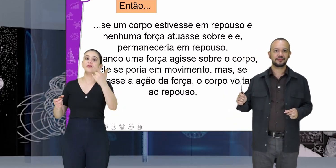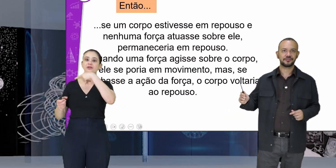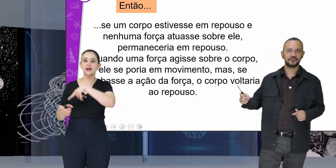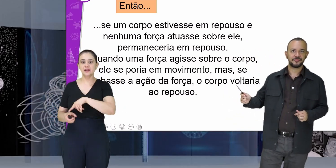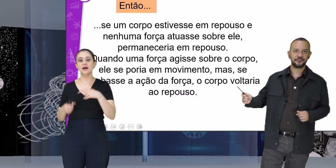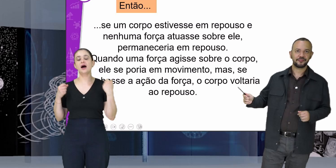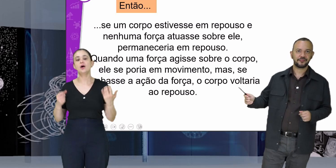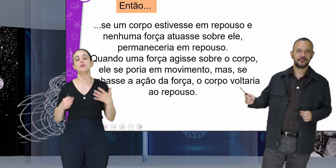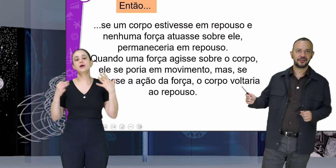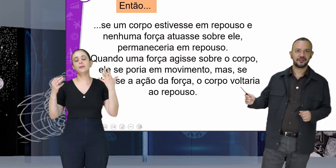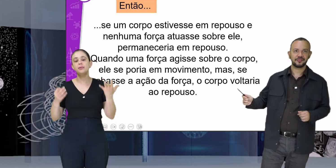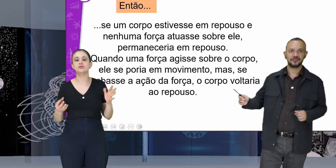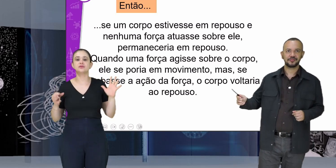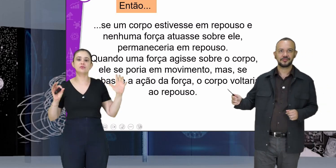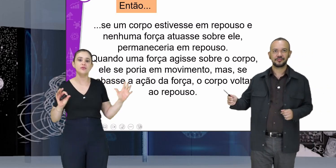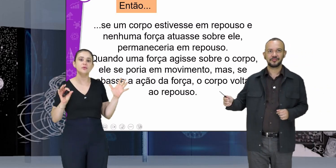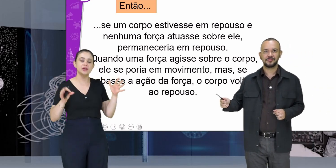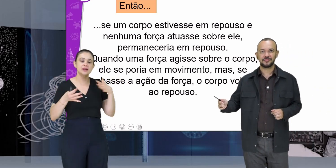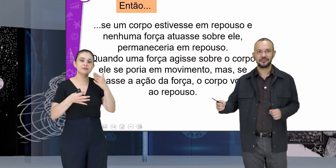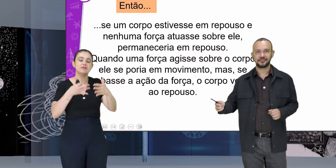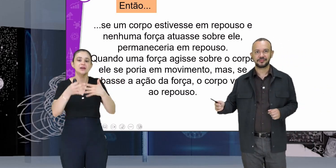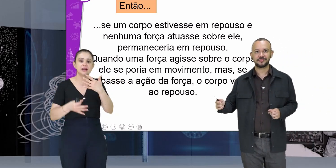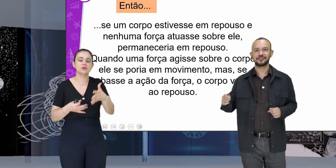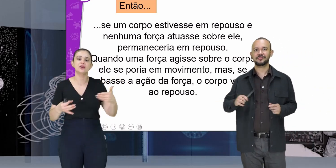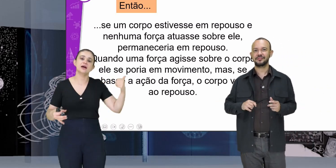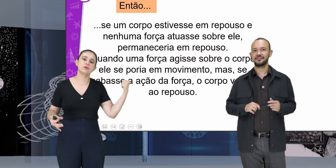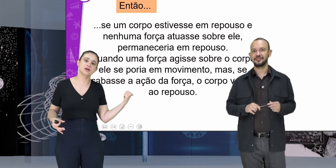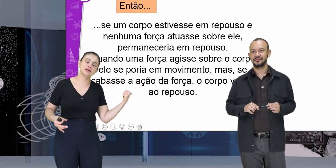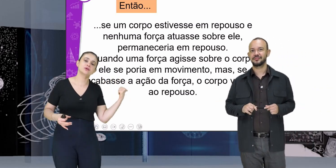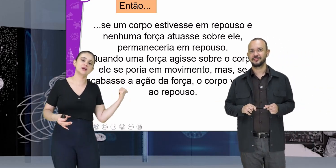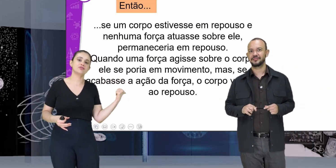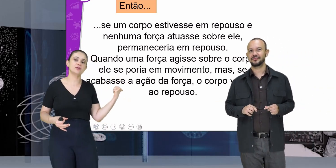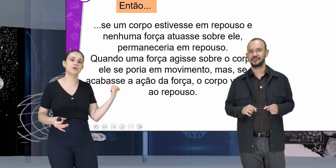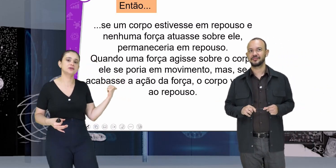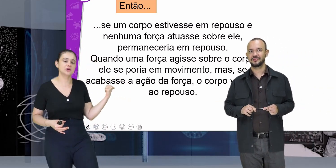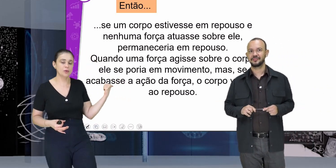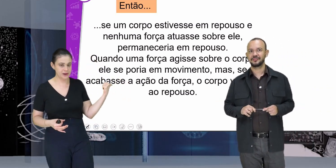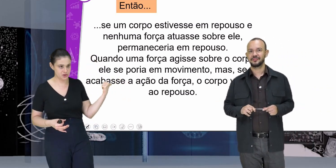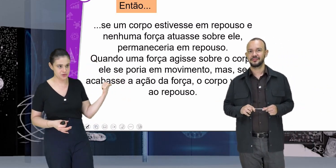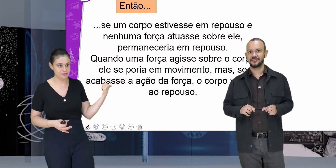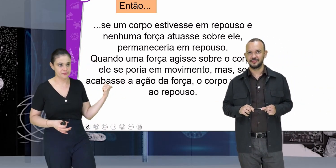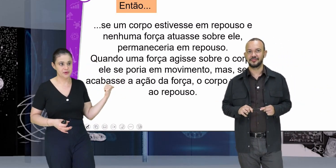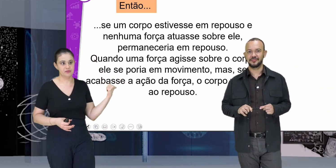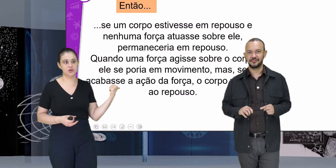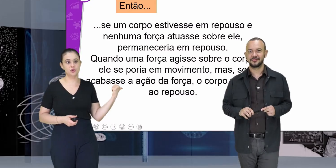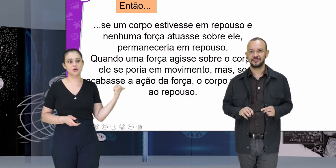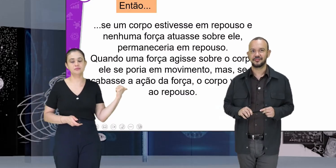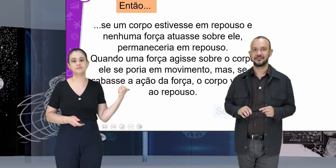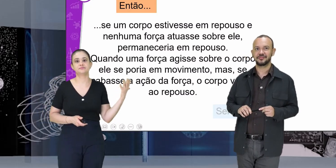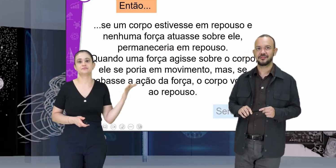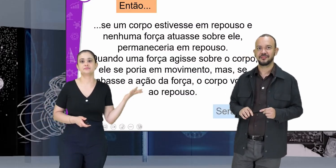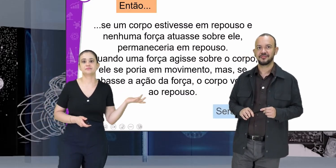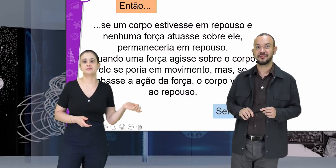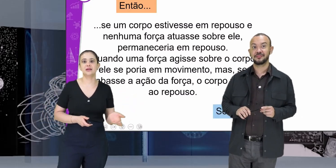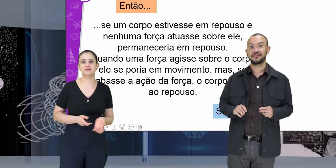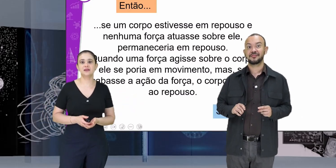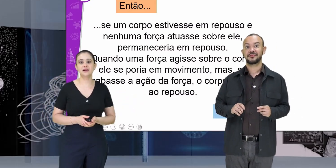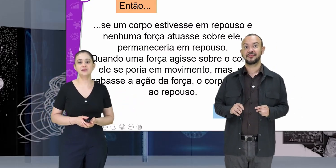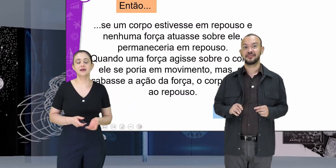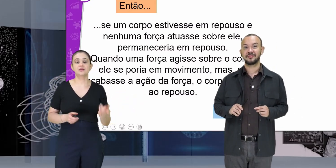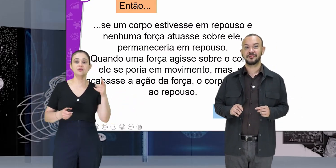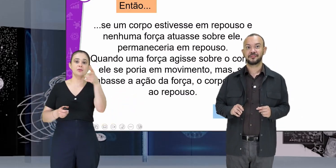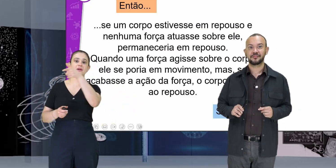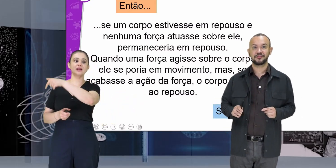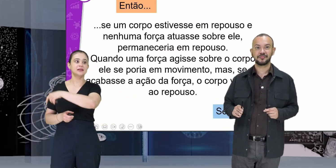corpo voltaria ao repouso. Então foi o que ele estava querendo falar com aquilo que ele afirmou anteriormente. Fechou?